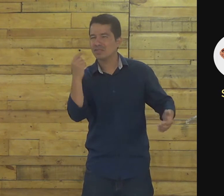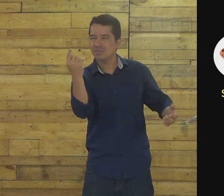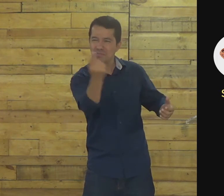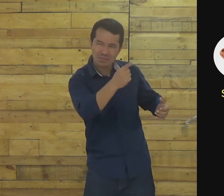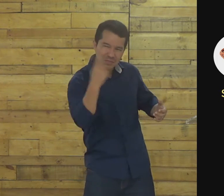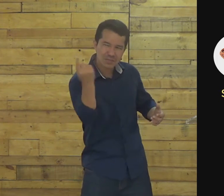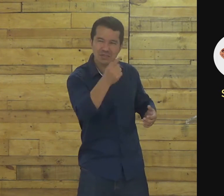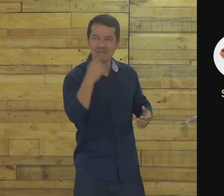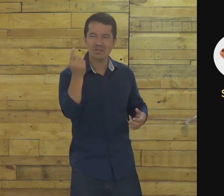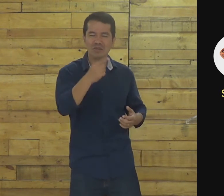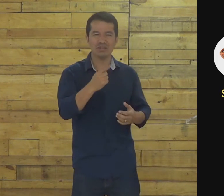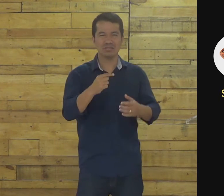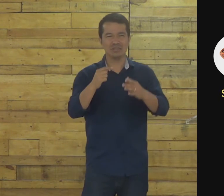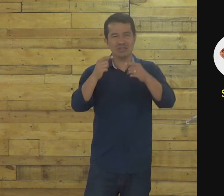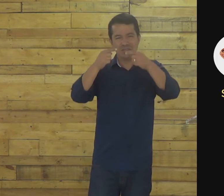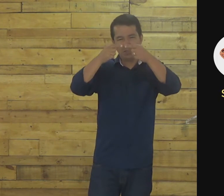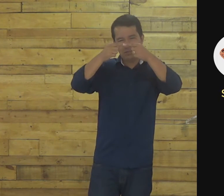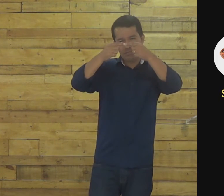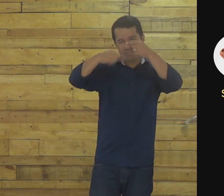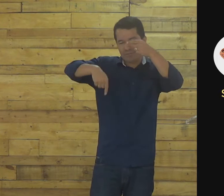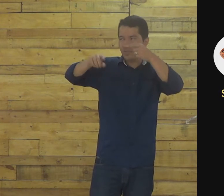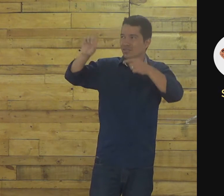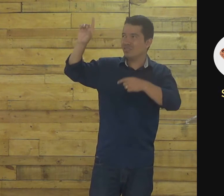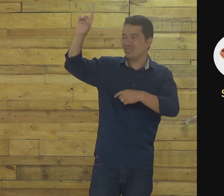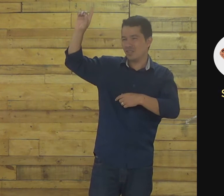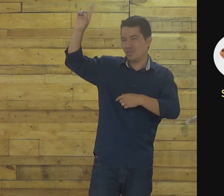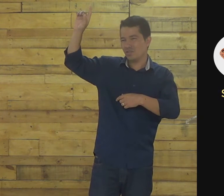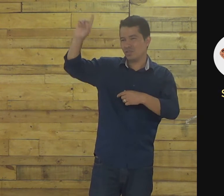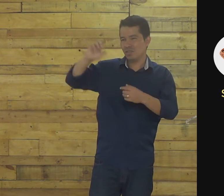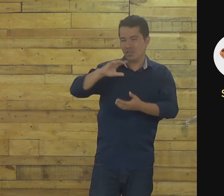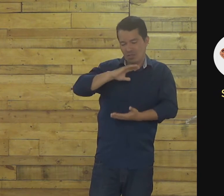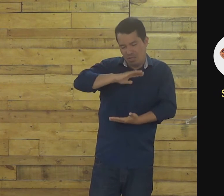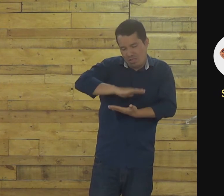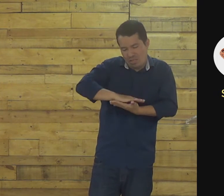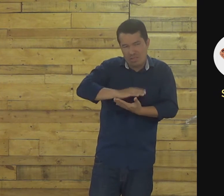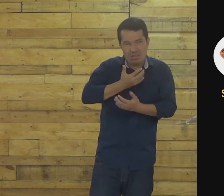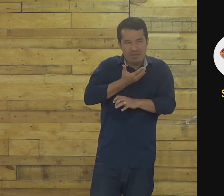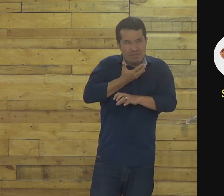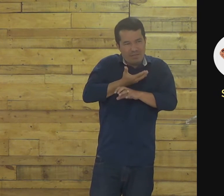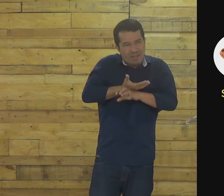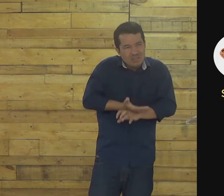É verdade que eu tenho comprado, e vou contar para vocês,